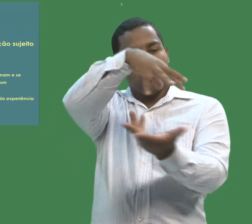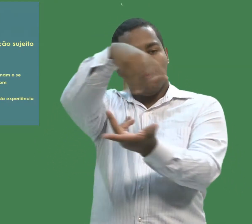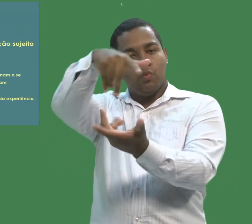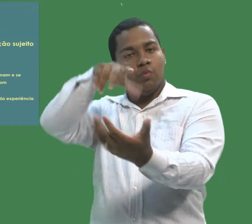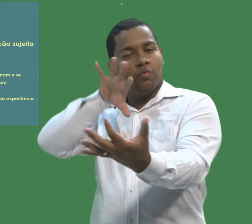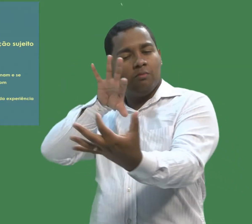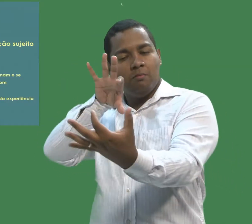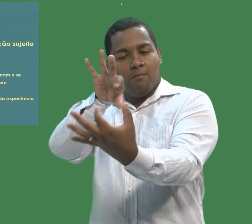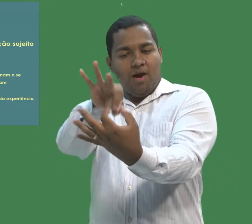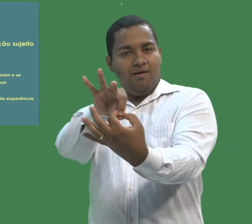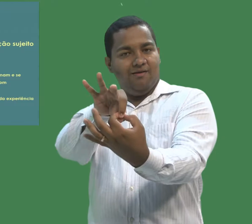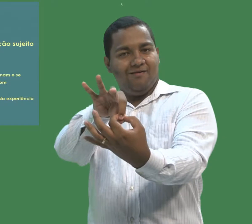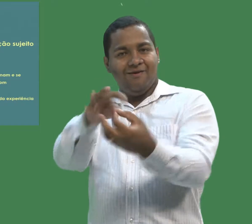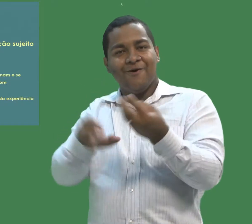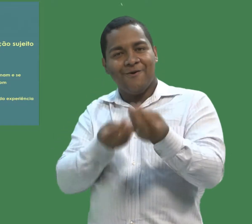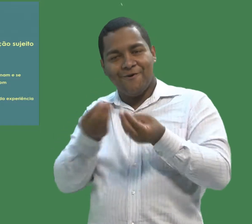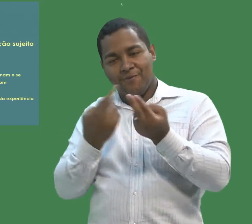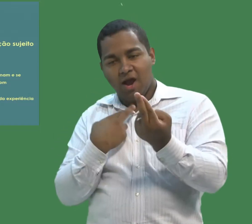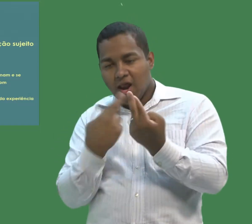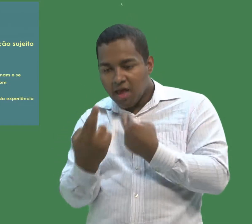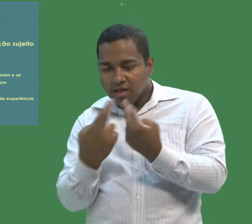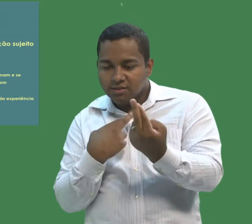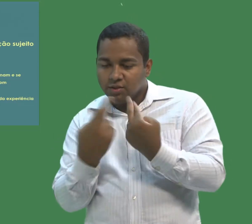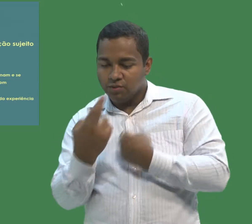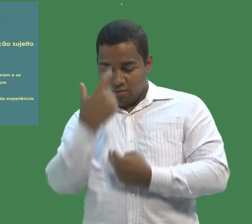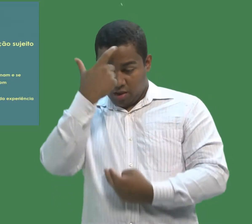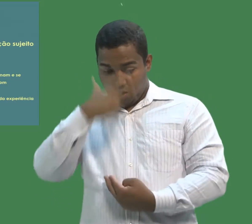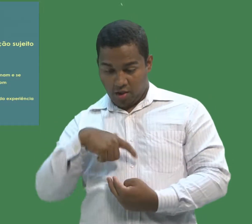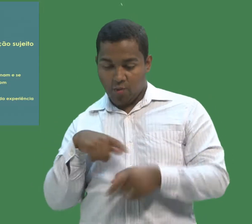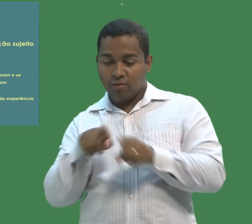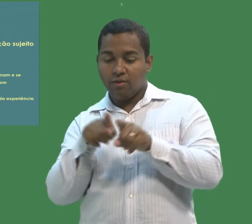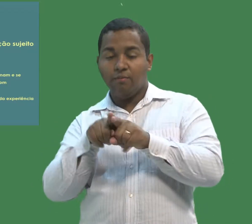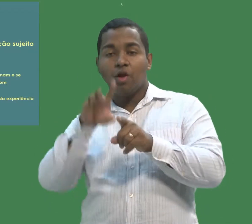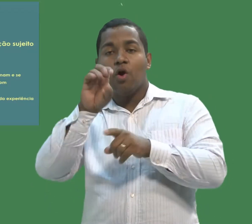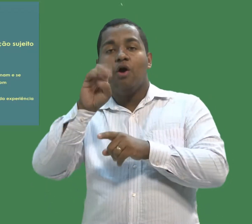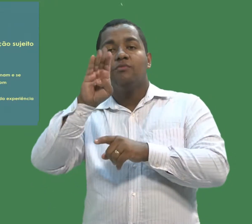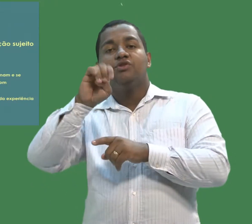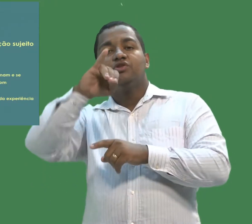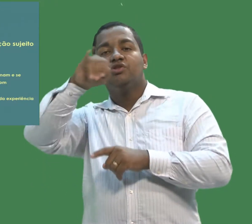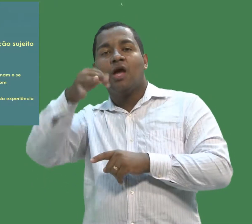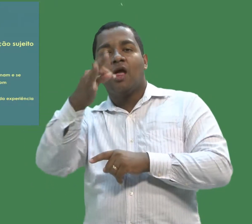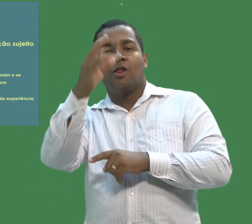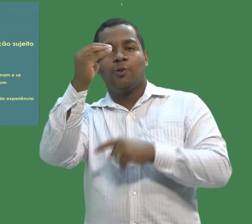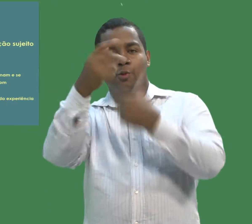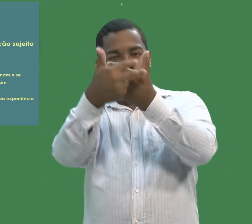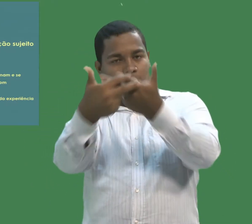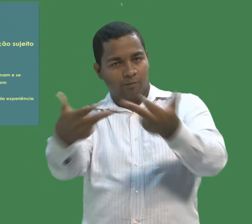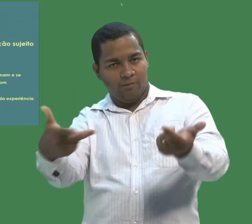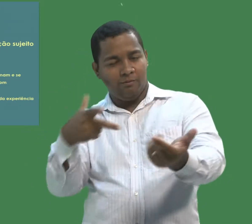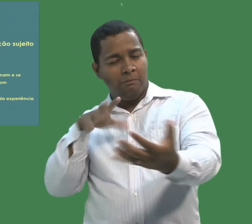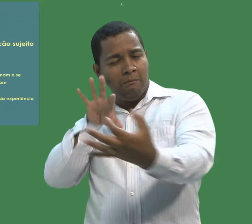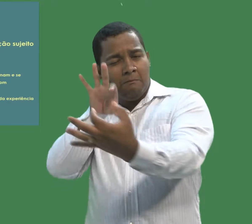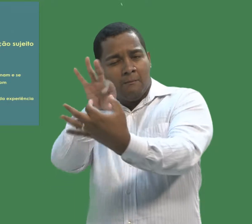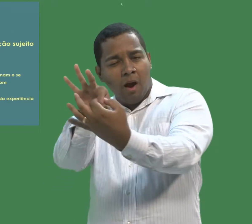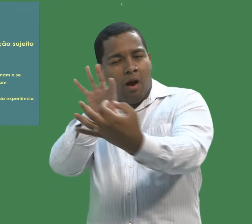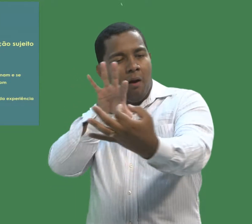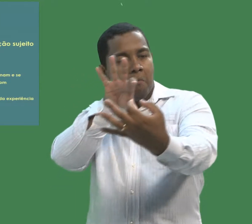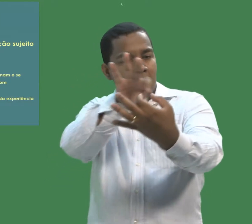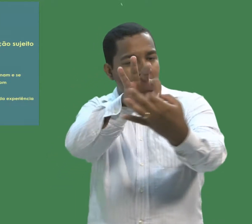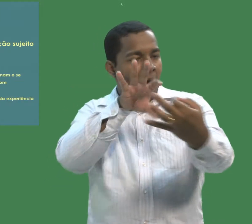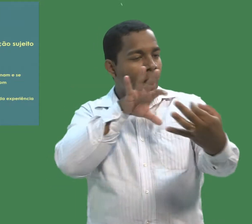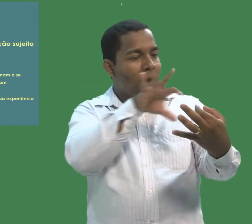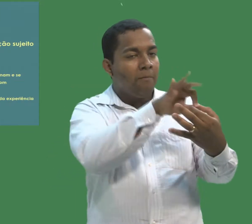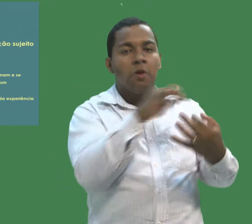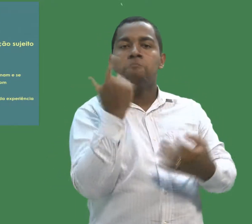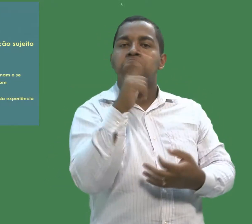sempre a relação do eu versus objeto. Que nós aprendemos dessa forma, tá? Adquirir conhecimento. Então Piaget,